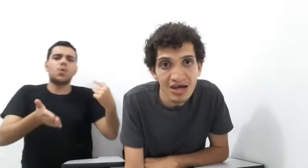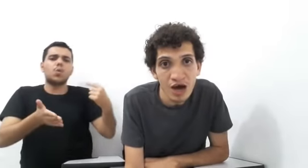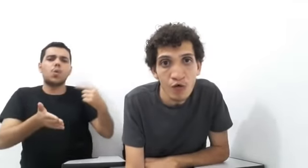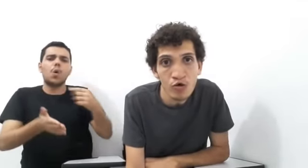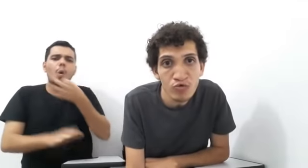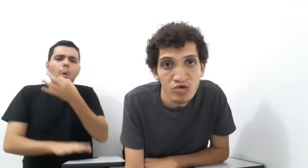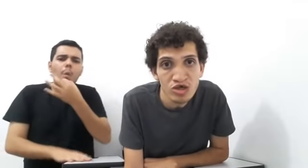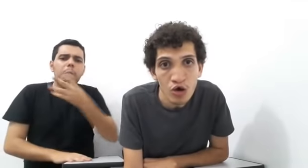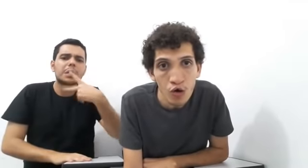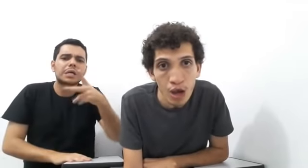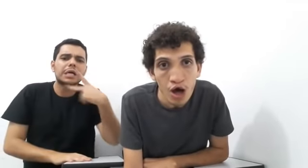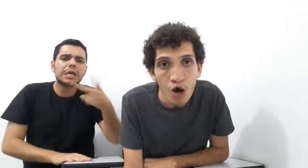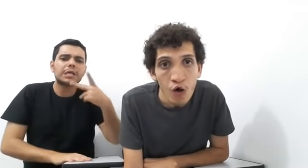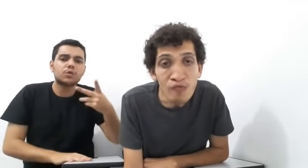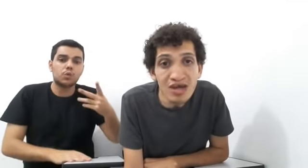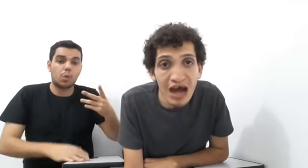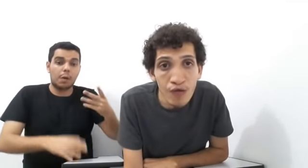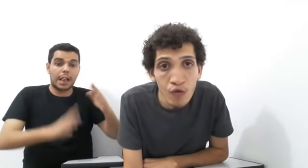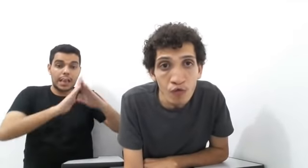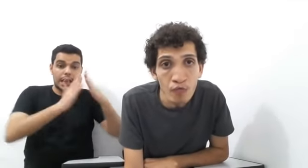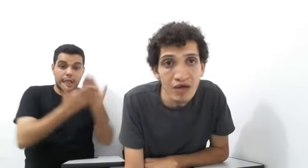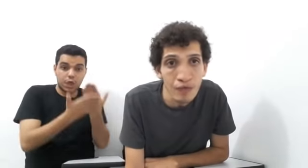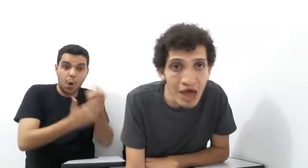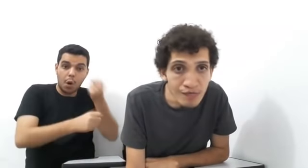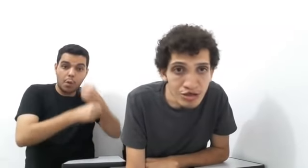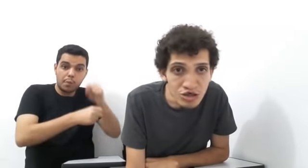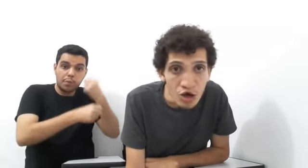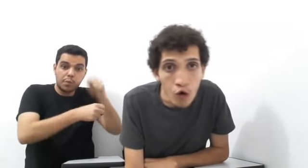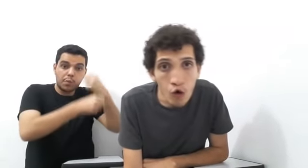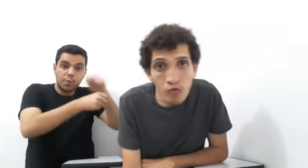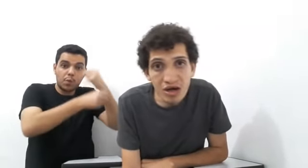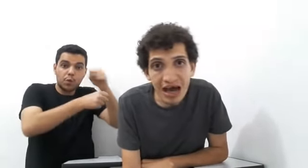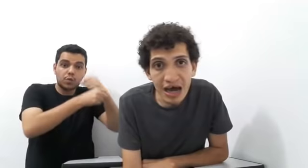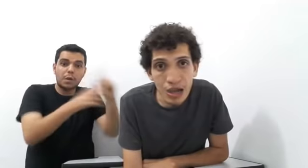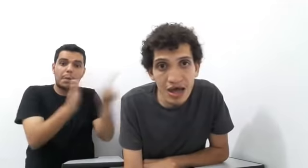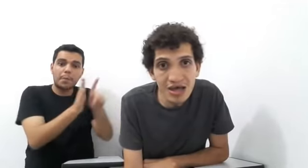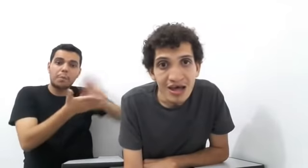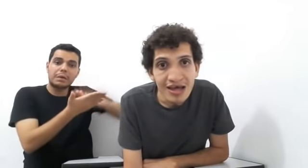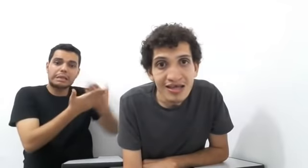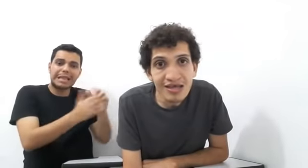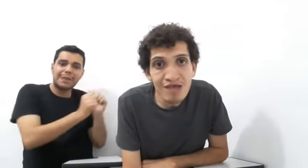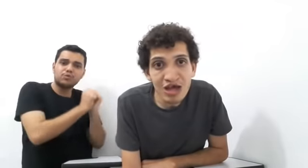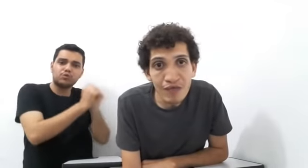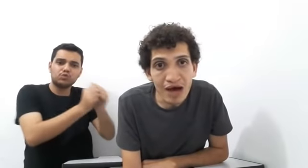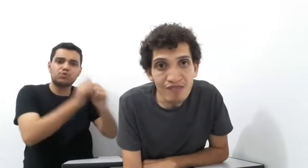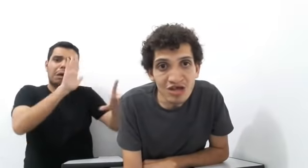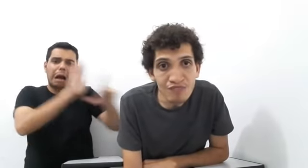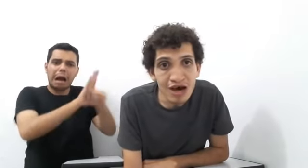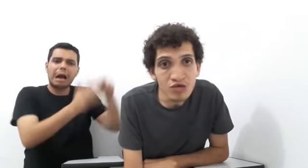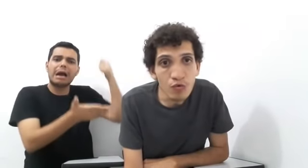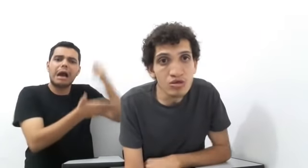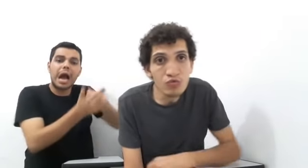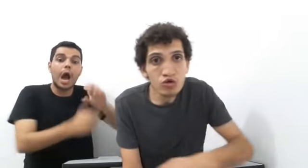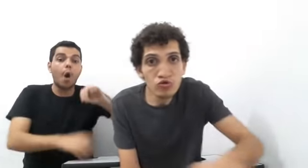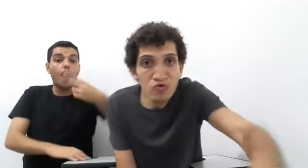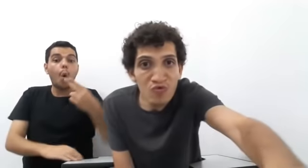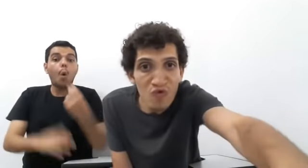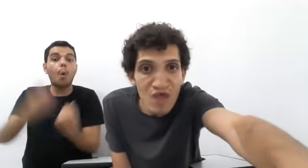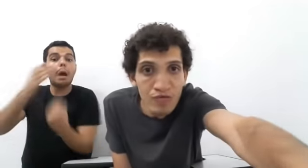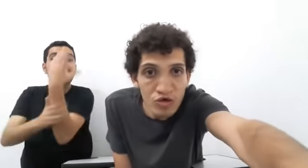a construir escola obrigatório ter intérprete ou criar lei imediatamente para inclusão surda dentro de